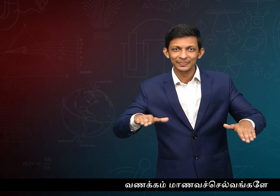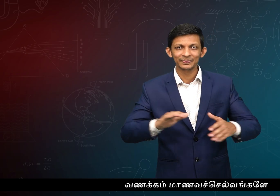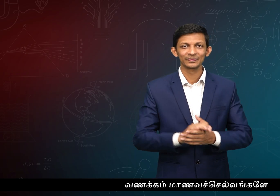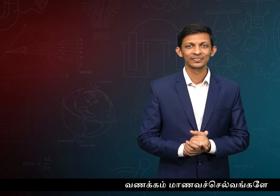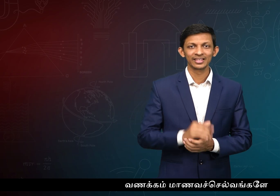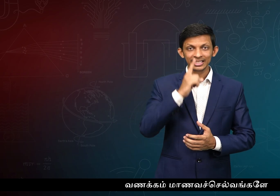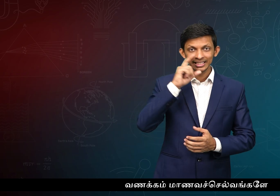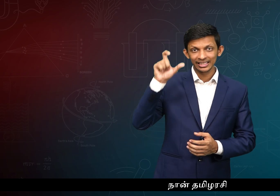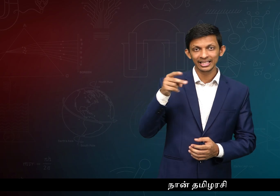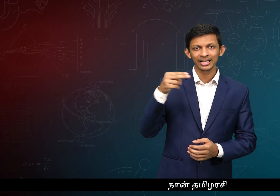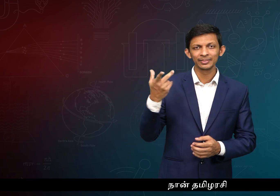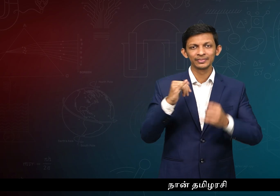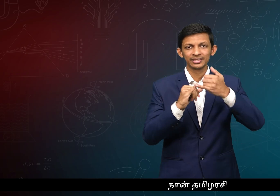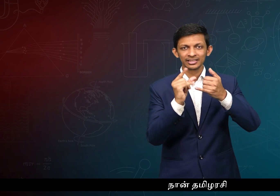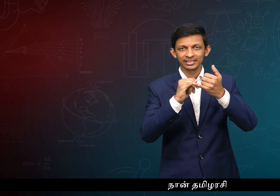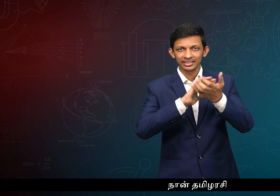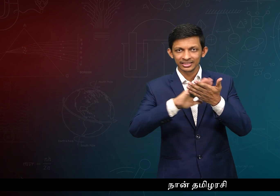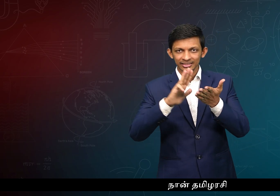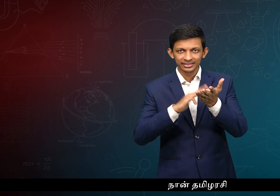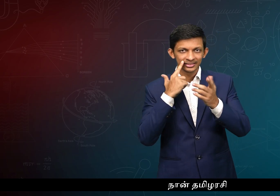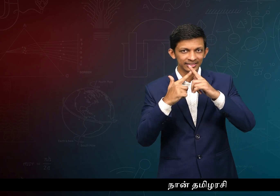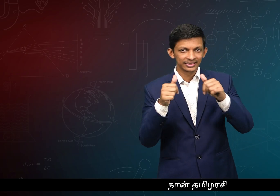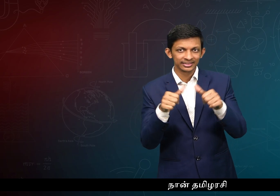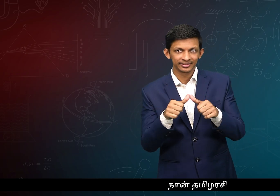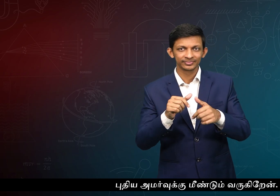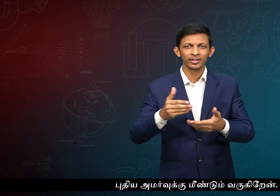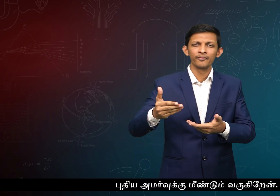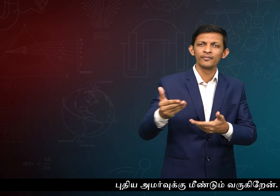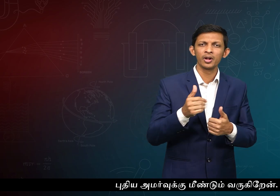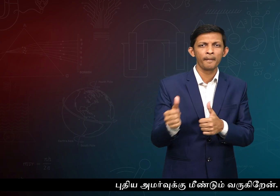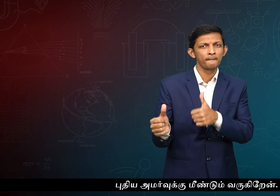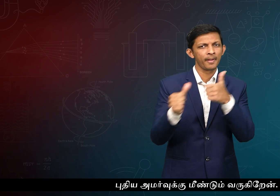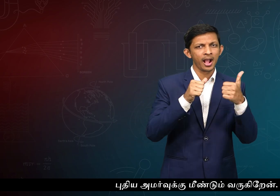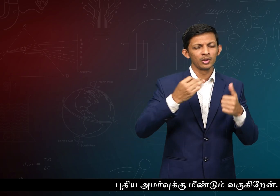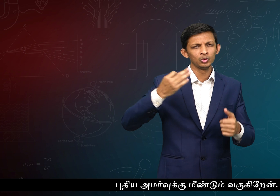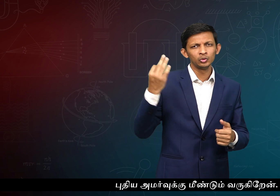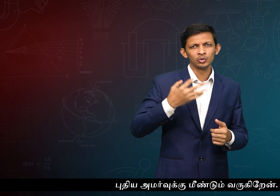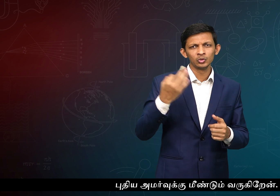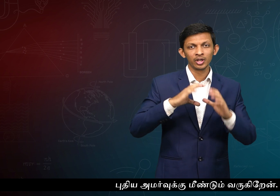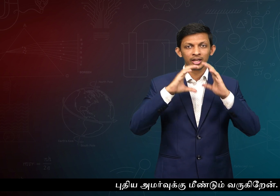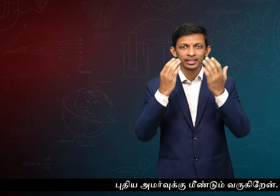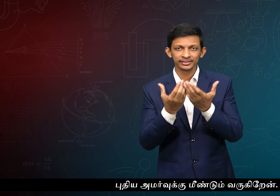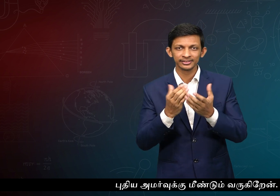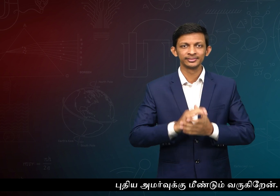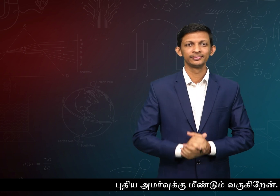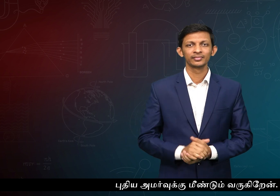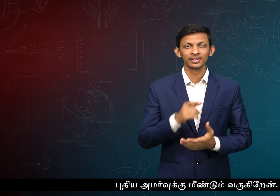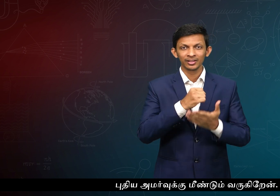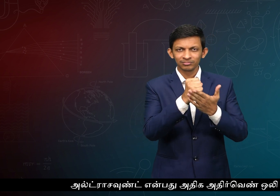வணக்கம் மாணவ செல்வங்களே, நான் தமிழரசி. புதிய அமர்வுக்கு மீண்டும் வரவேற்கிறேன்.